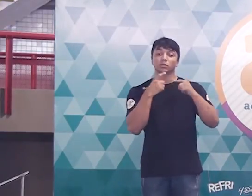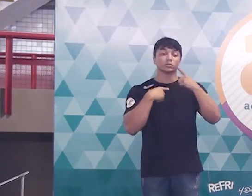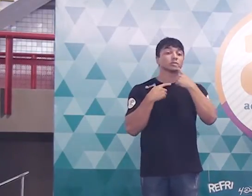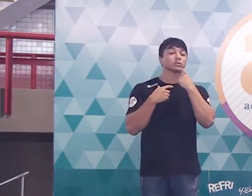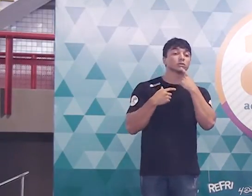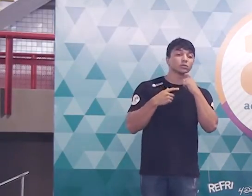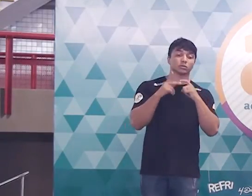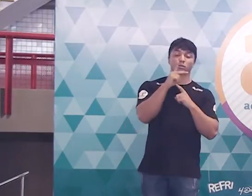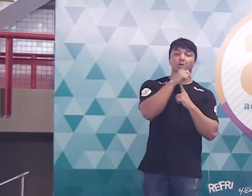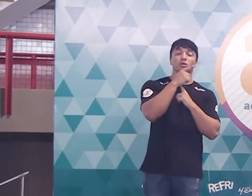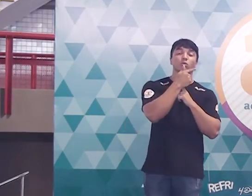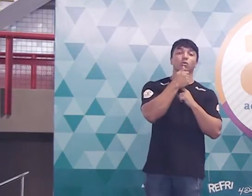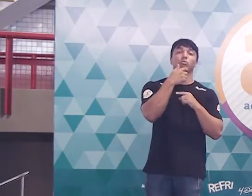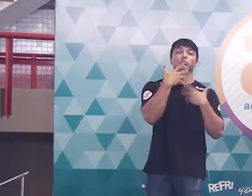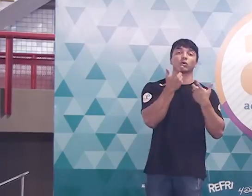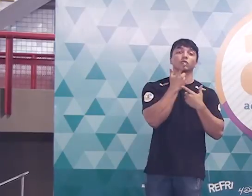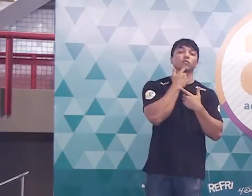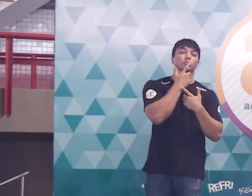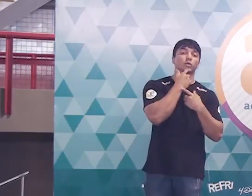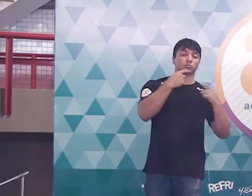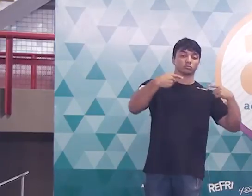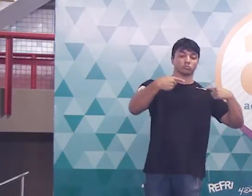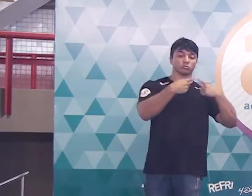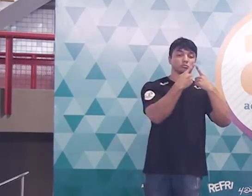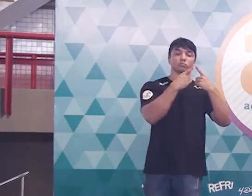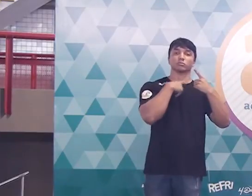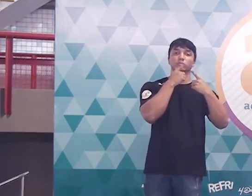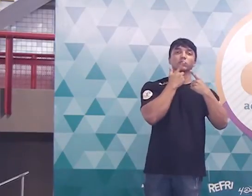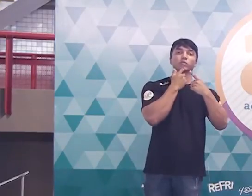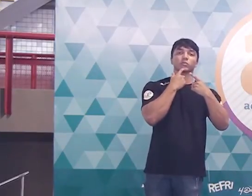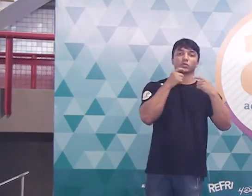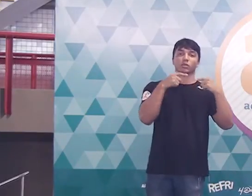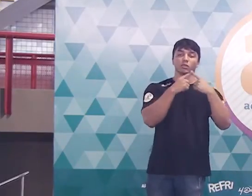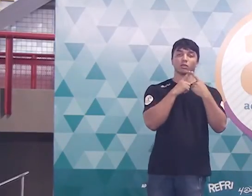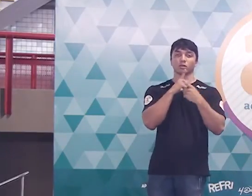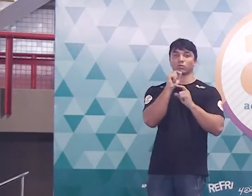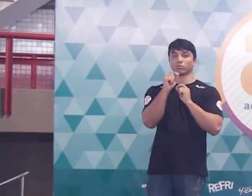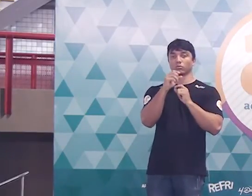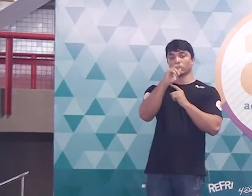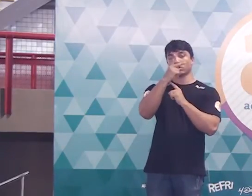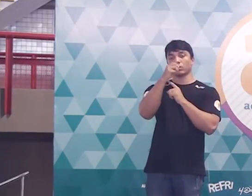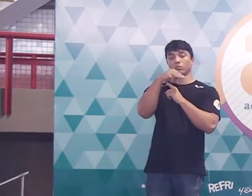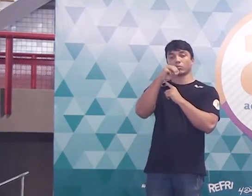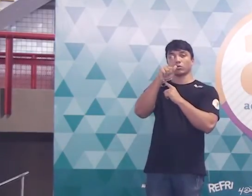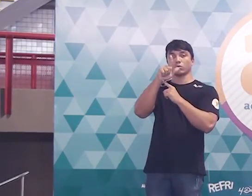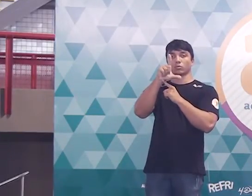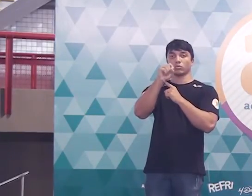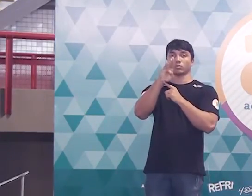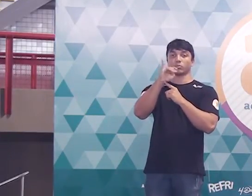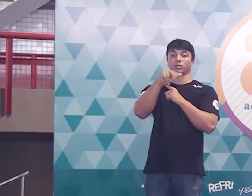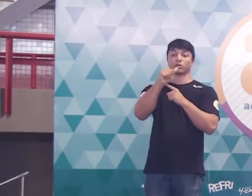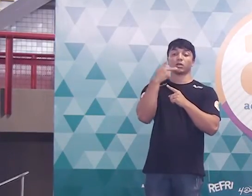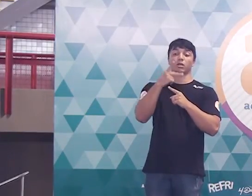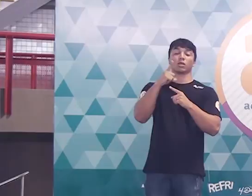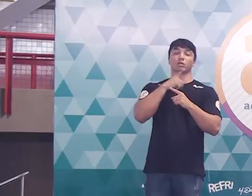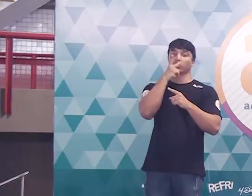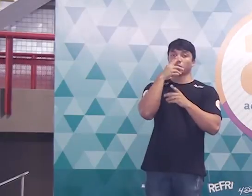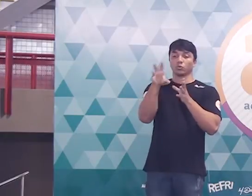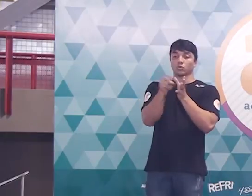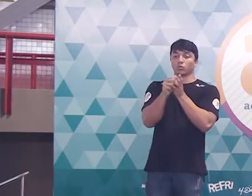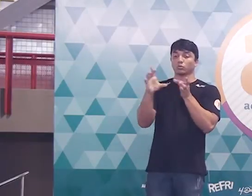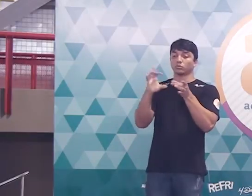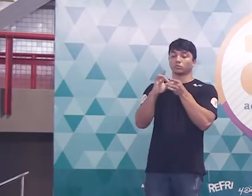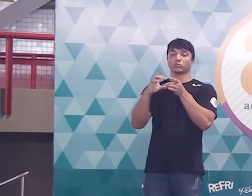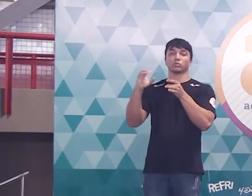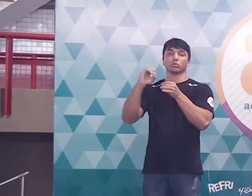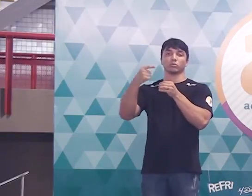tem sangue, tem glóbulos vermelhos. Se tem glóbulos vermelhos, tem hemoglobina. E a hemoglobina se liga a